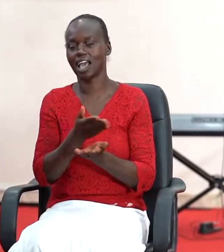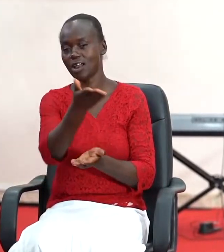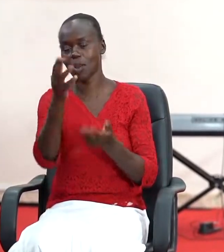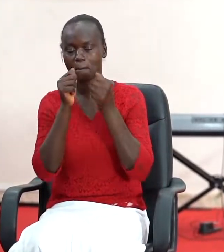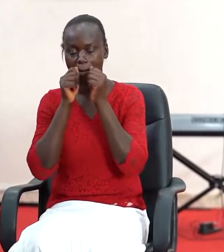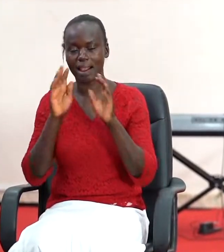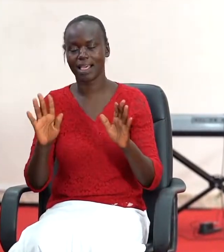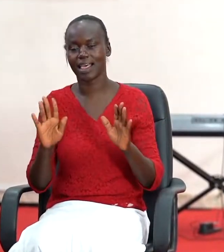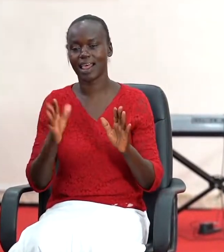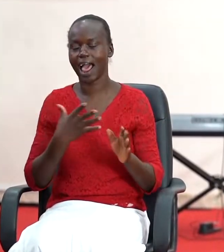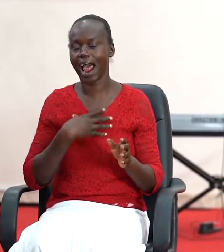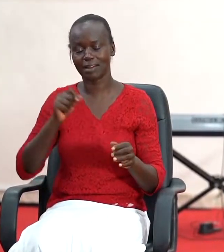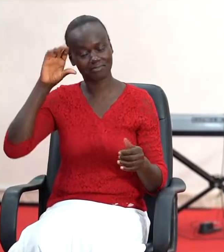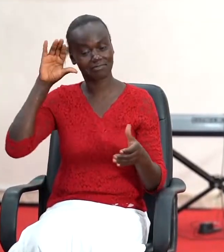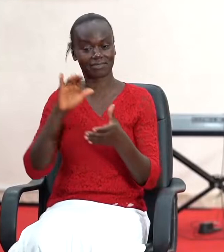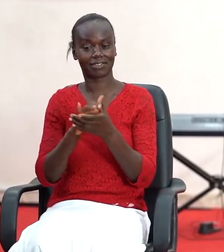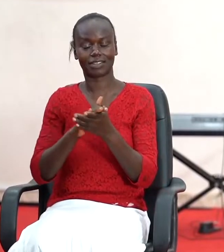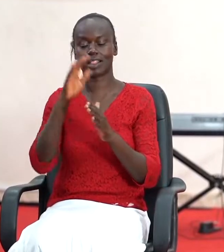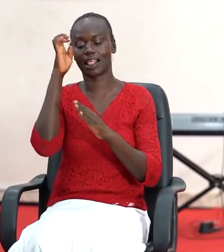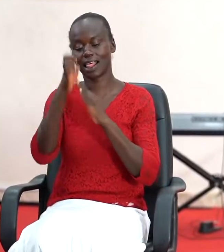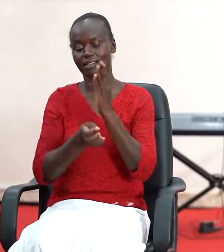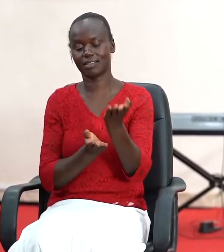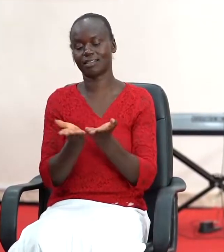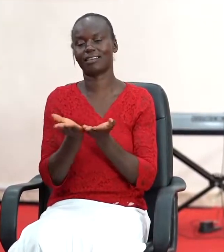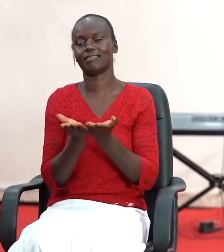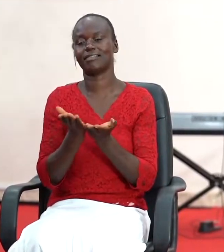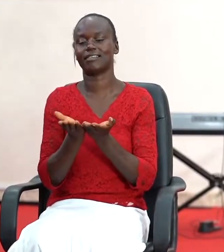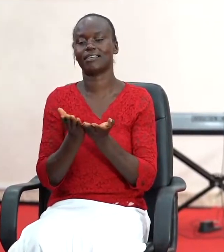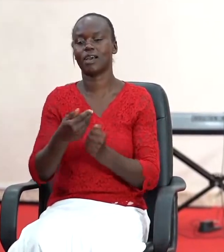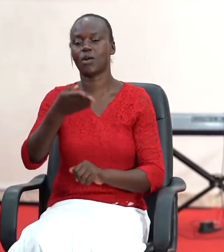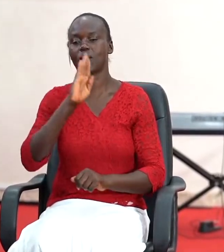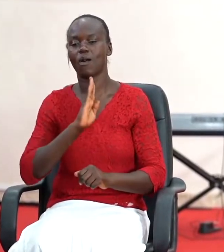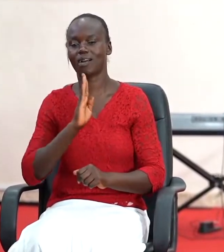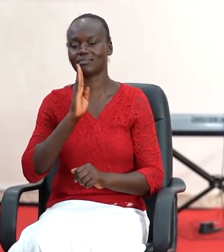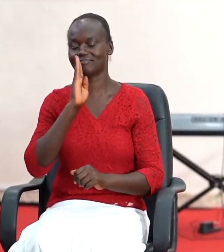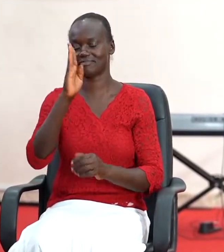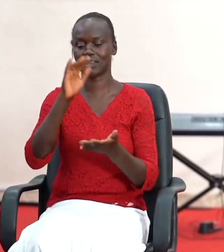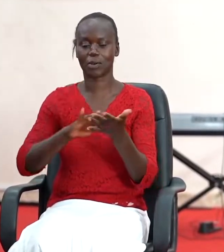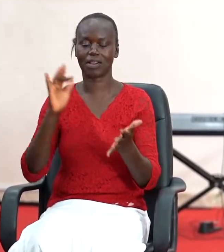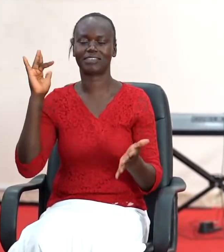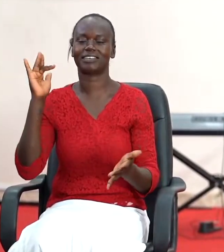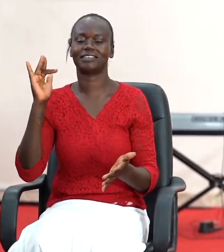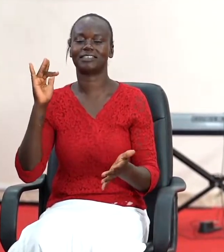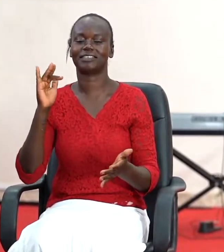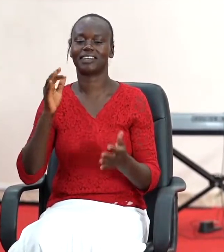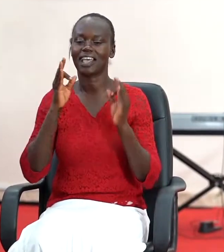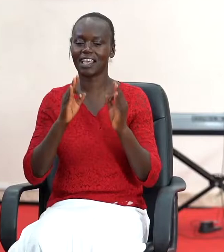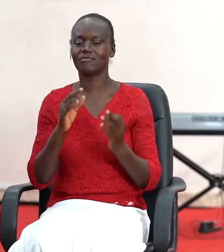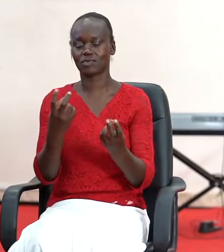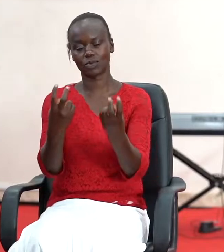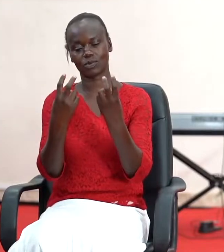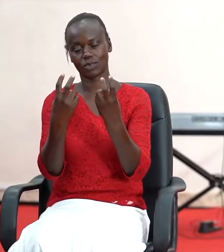utablesiwa, na naamini by the end of it, God atakuwa glorified. Kwa hivyo kama unani